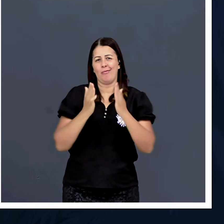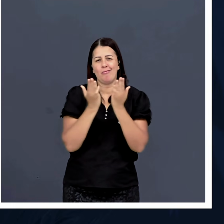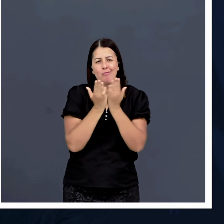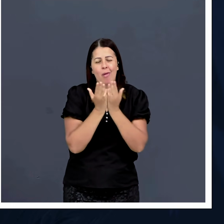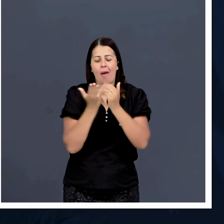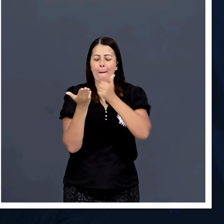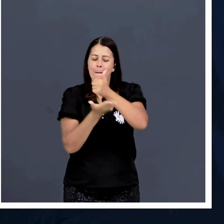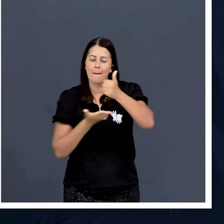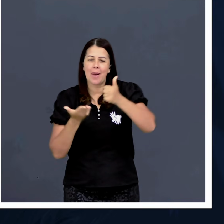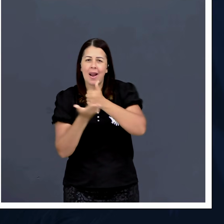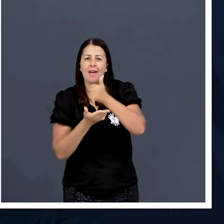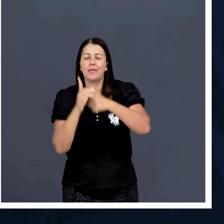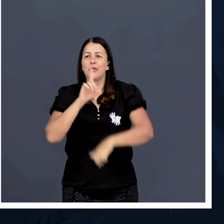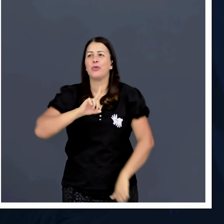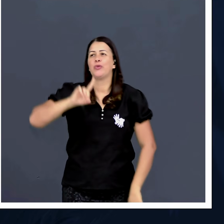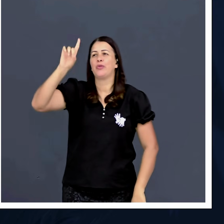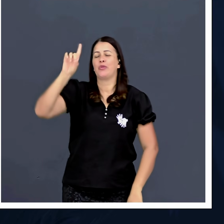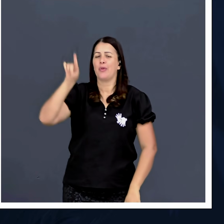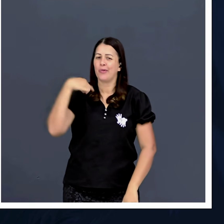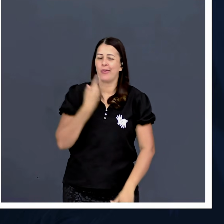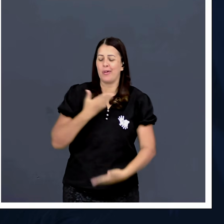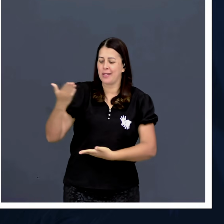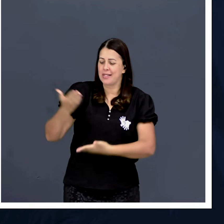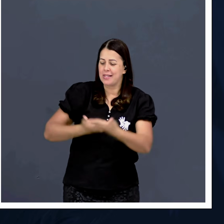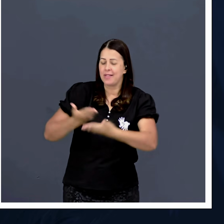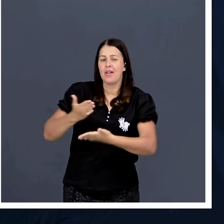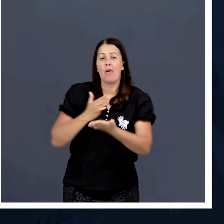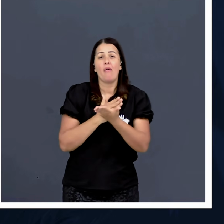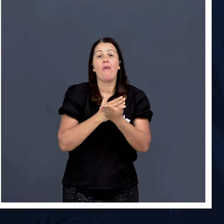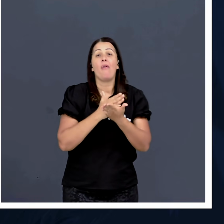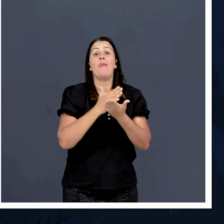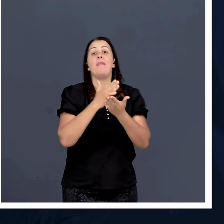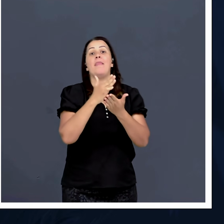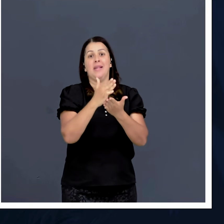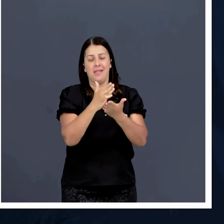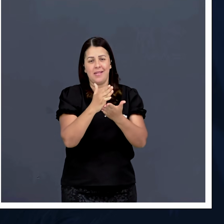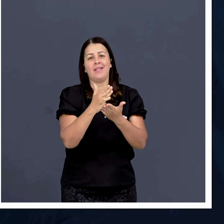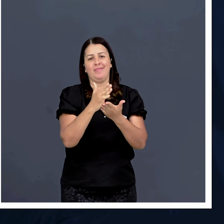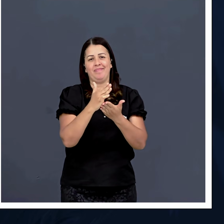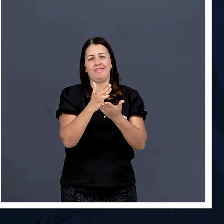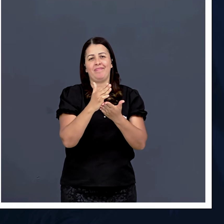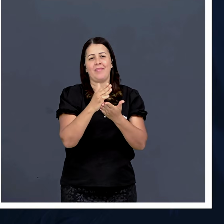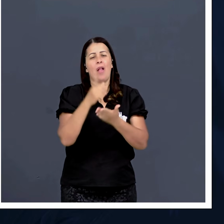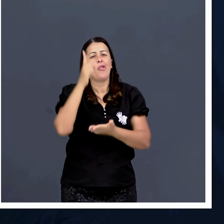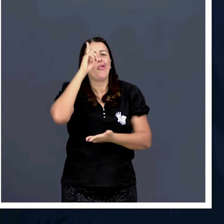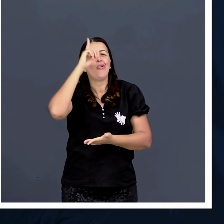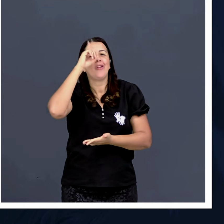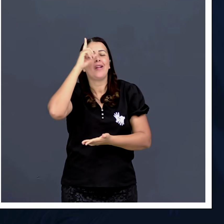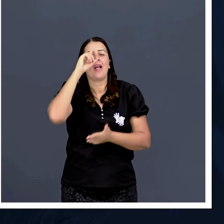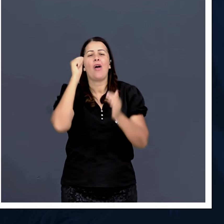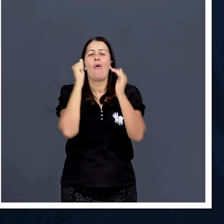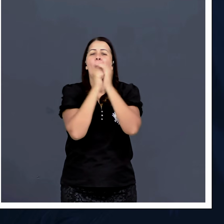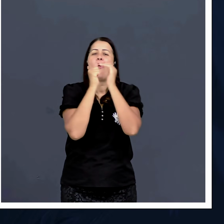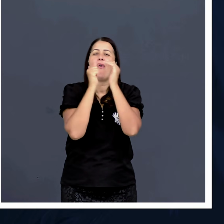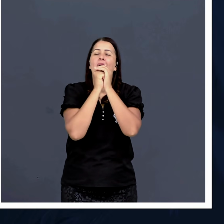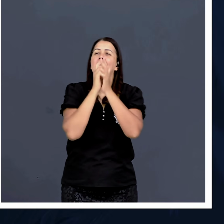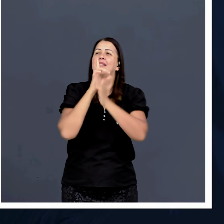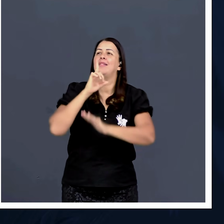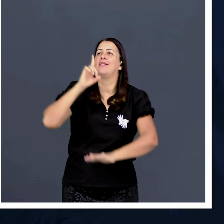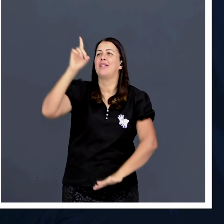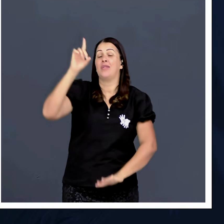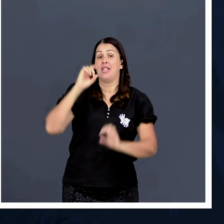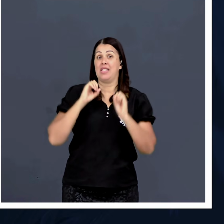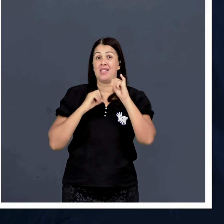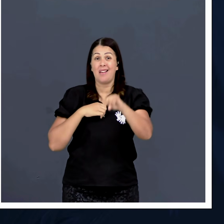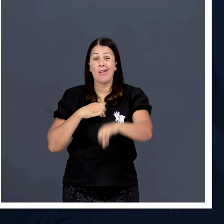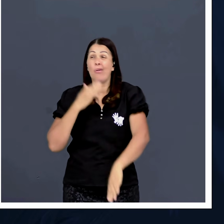o Deus ao qual nós servimos começa lá naquela aplicação diária, a oração. Se